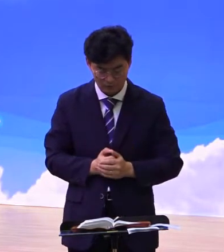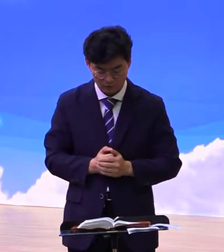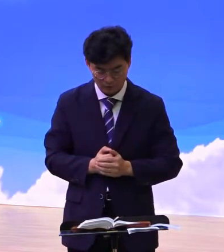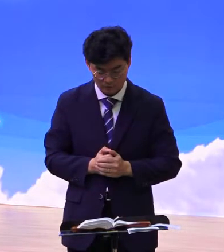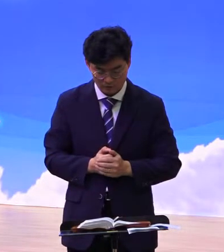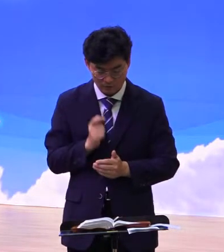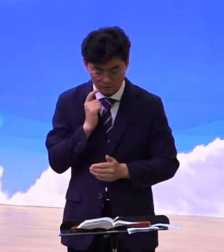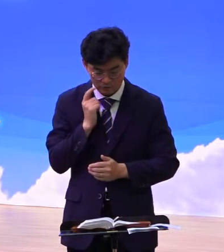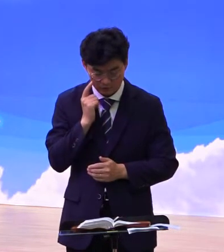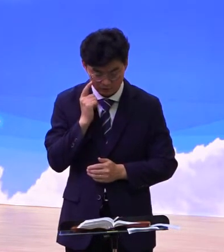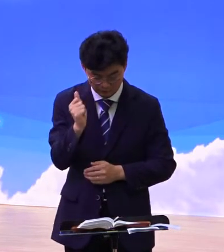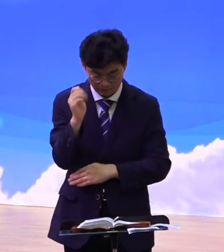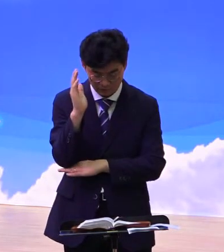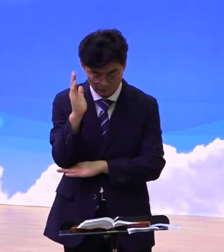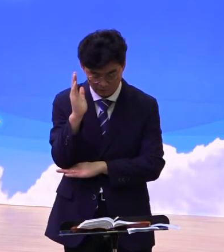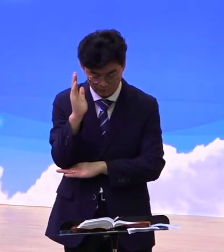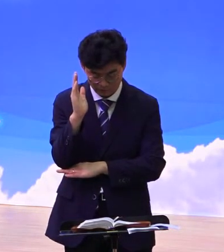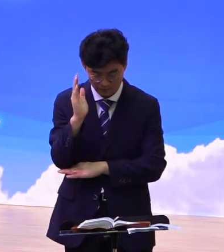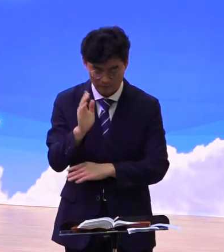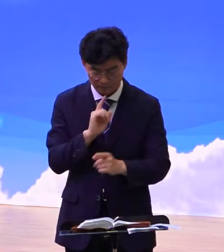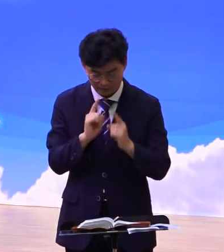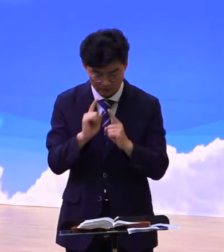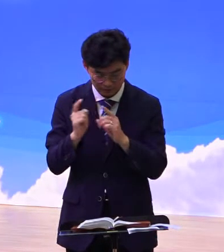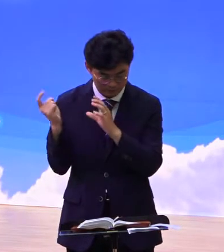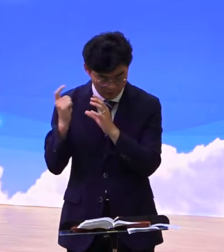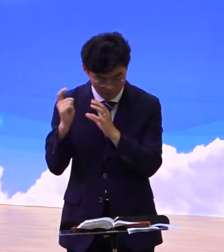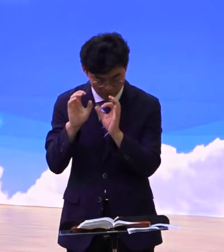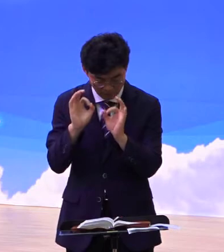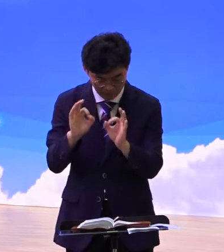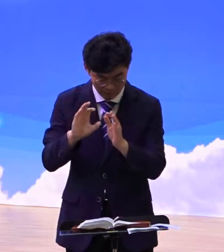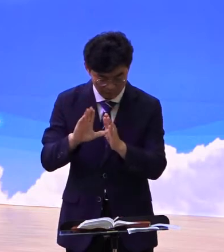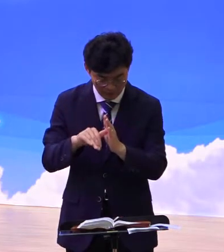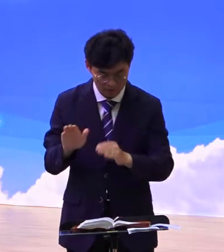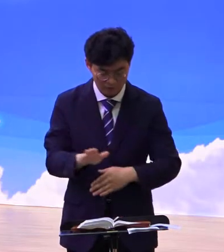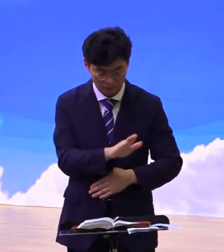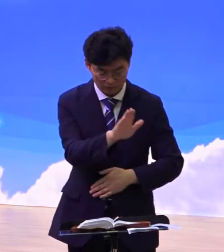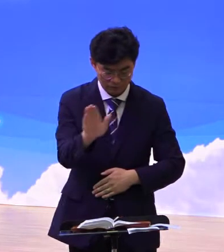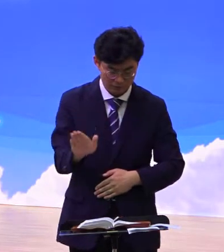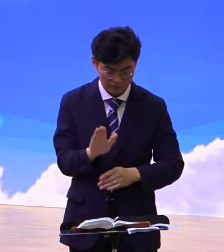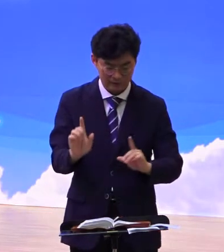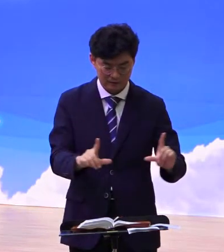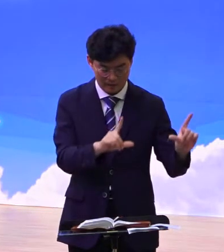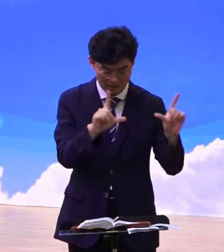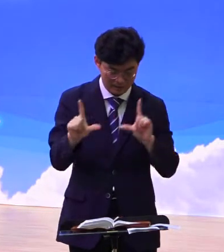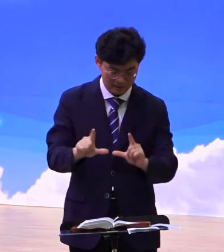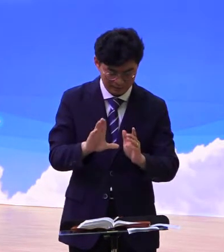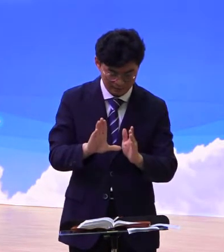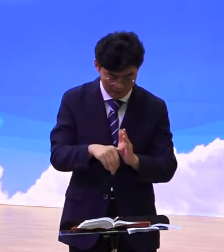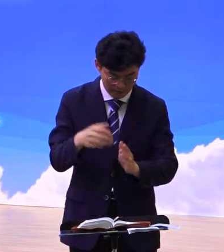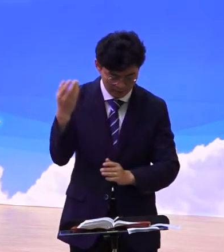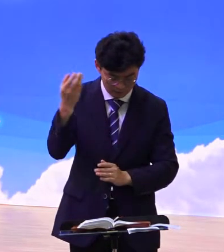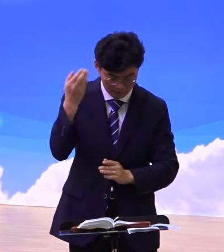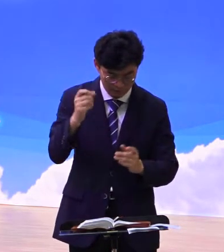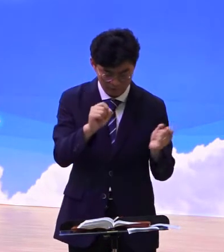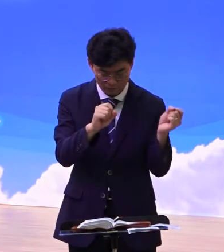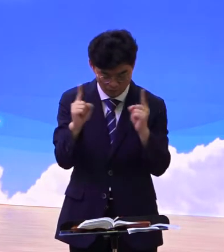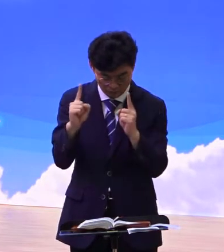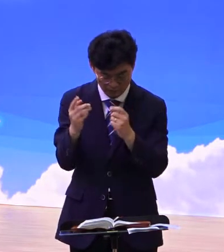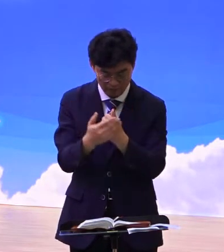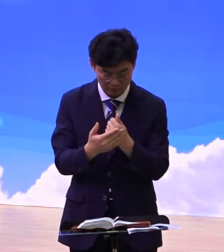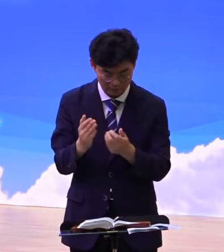준비하시는 목사님 말씀 한마디 한마디가 삶의 영양식이 될 수 있도록